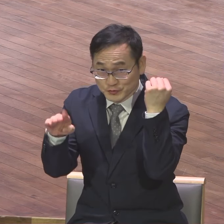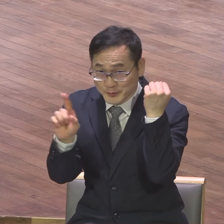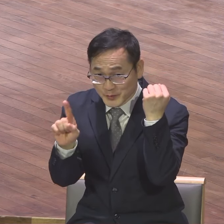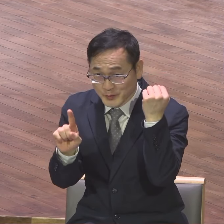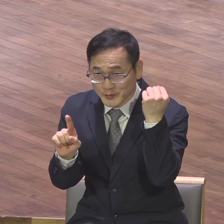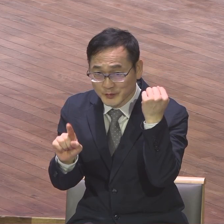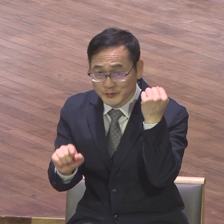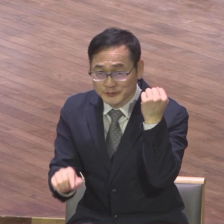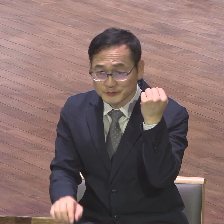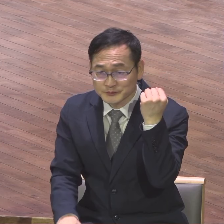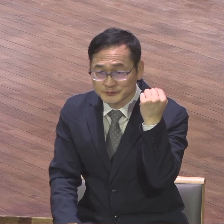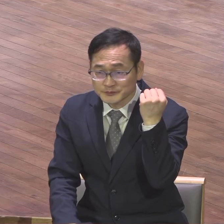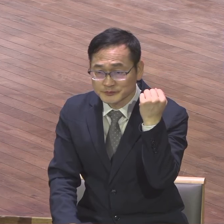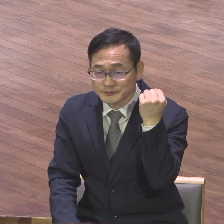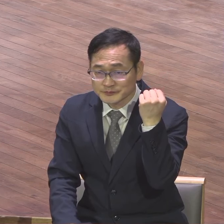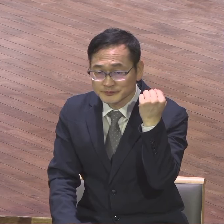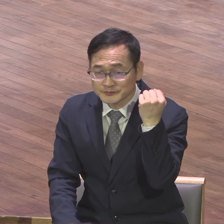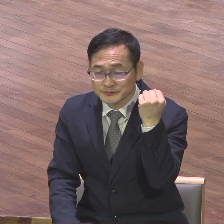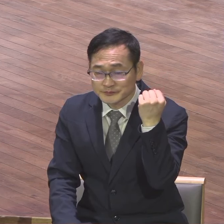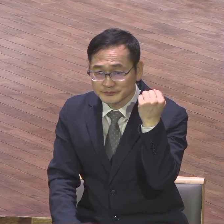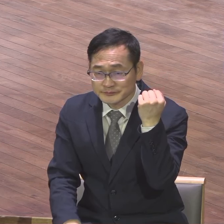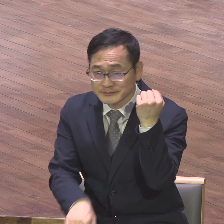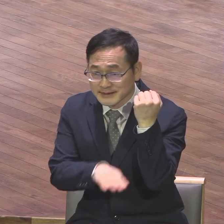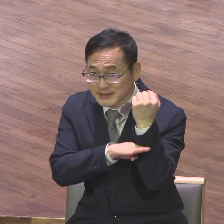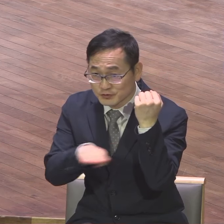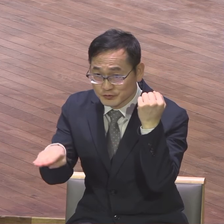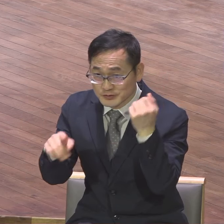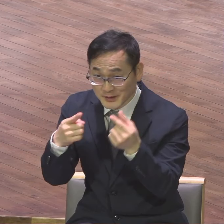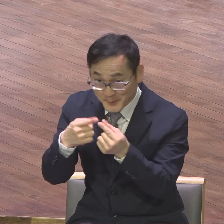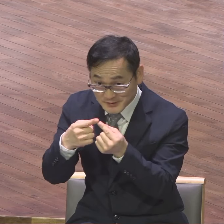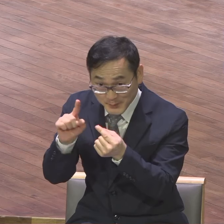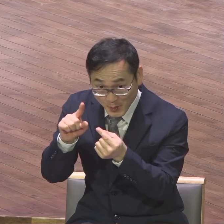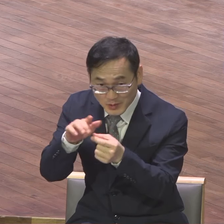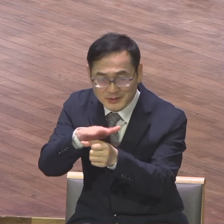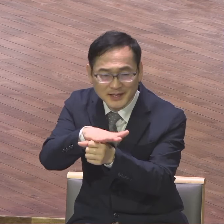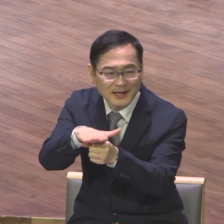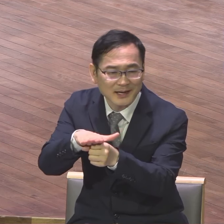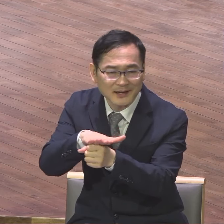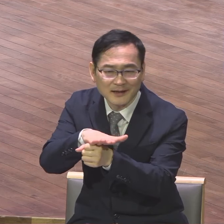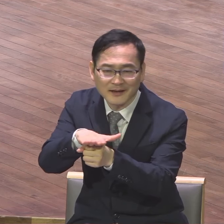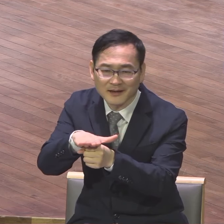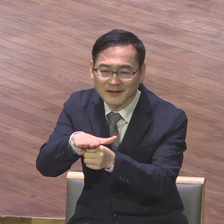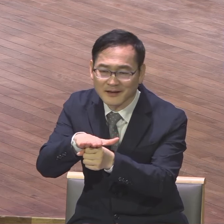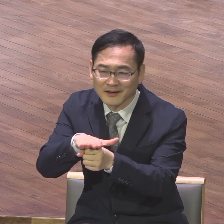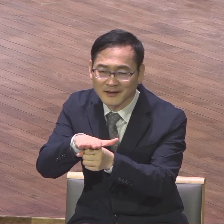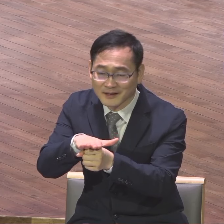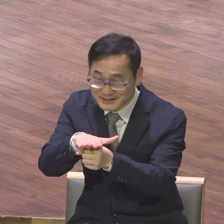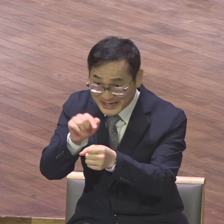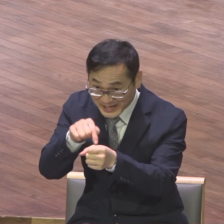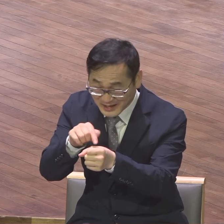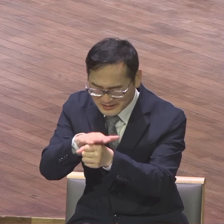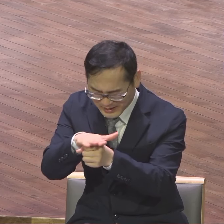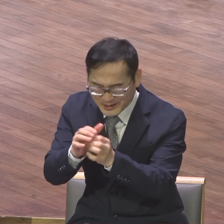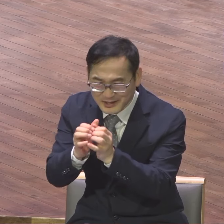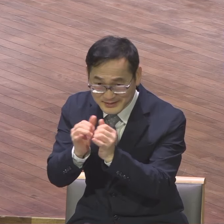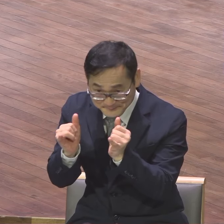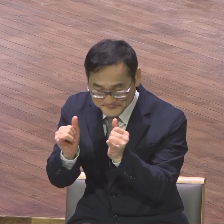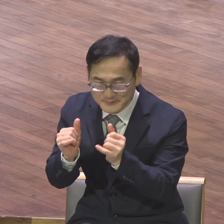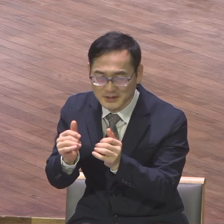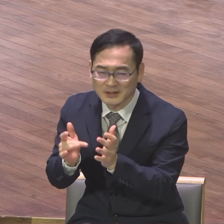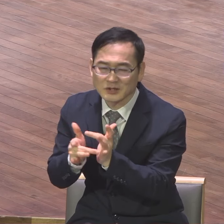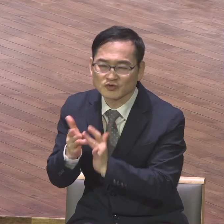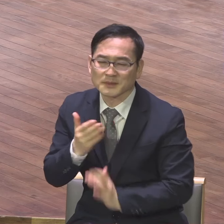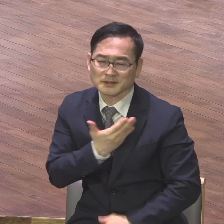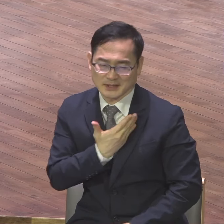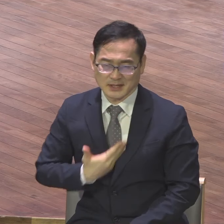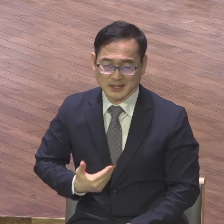가장 중요한 기준 하나가 뭐냐? 사랑입니다. 사랑. 사랑이 없으면